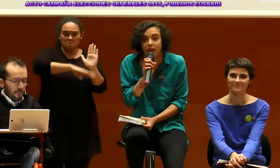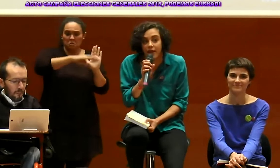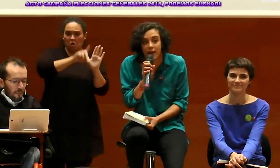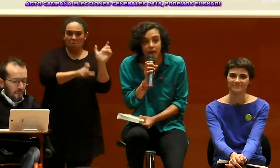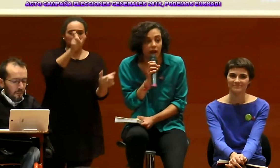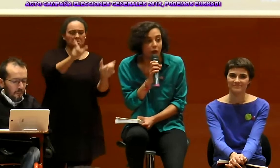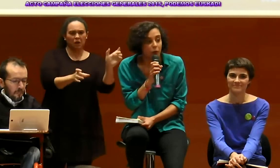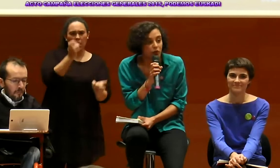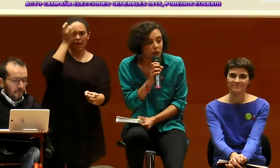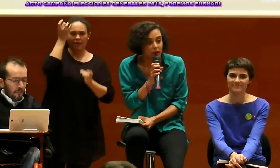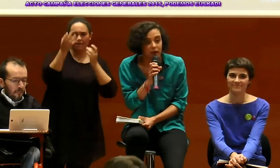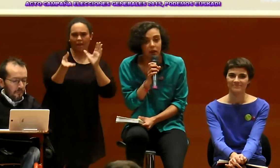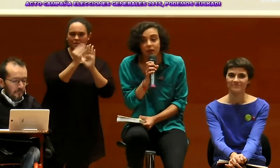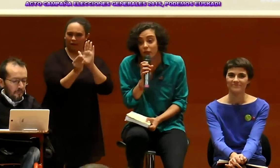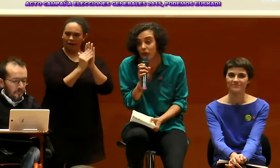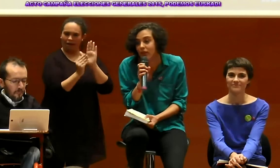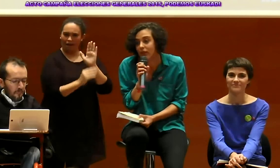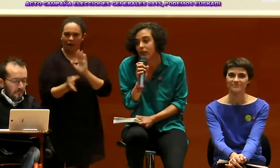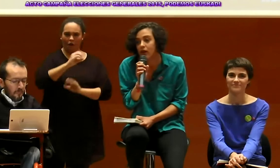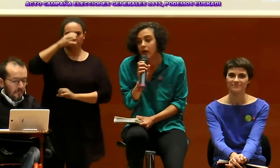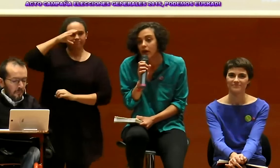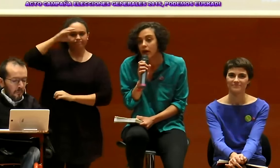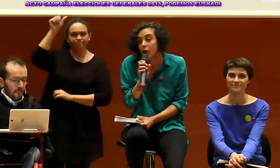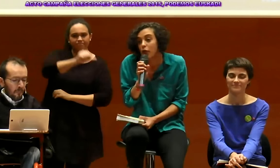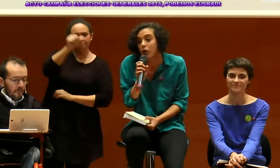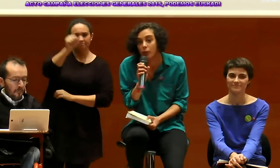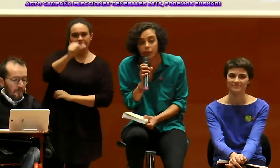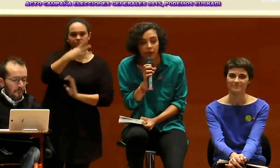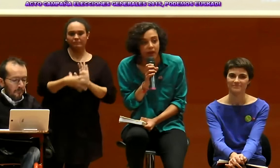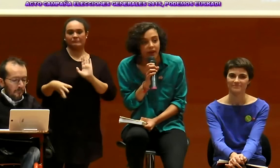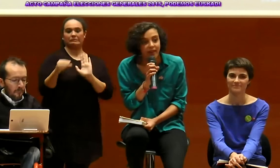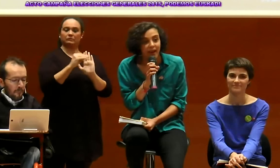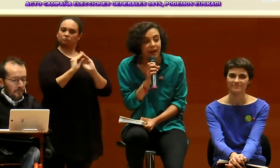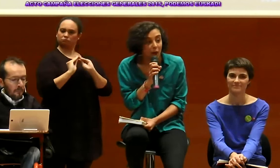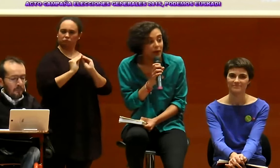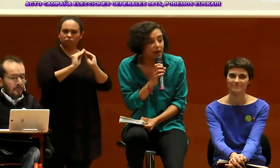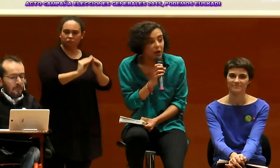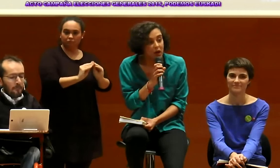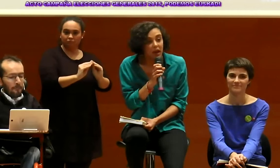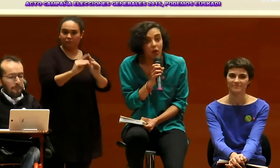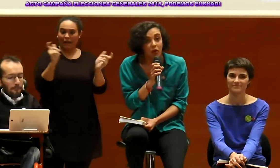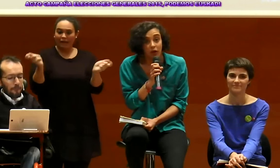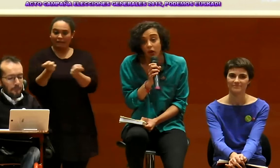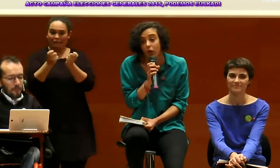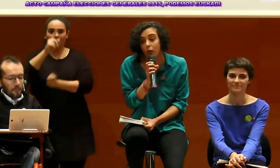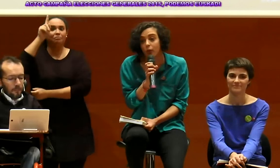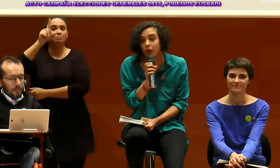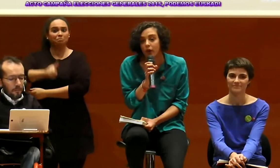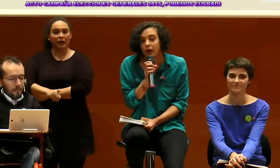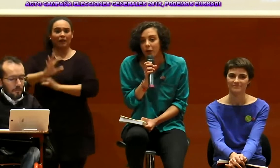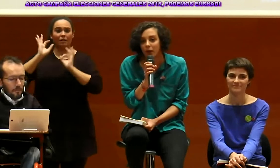jendearen ideiak eta proposamenak entzunez, elaboratu dugu, eta kanpaina horrela egin